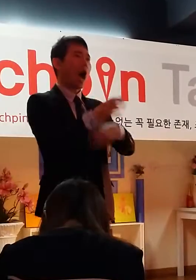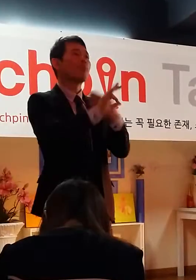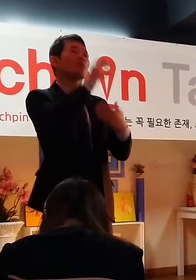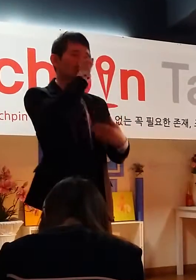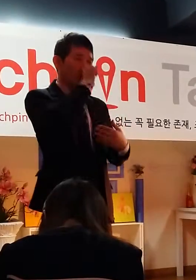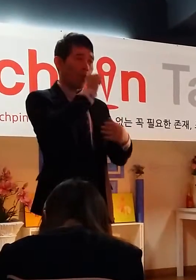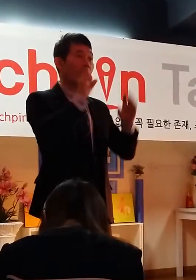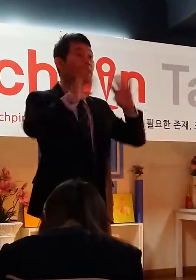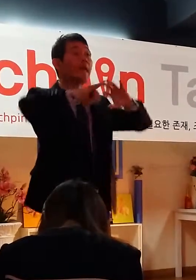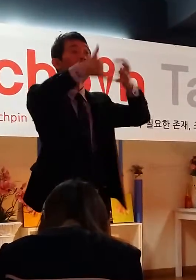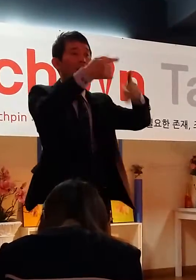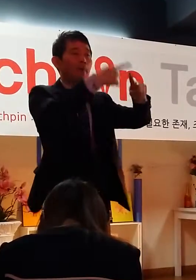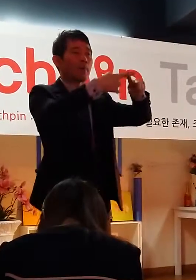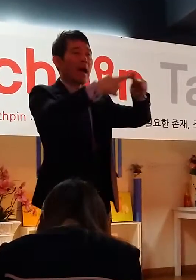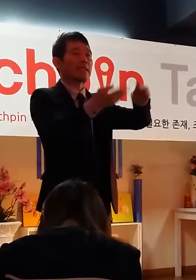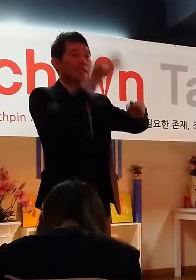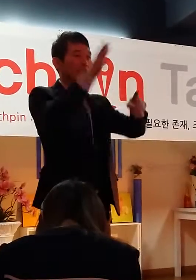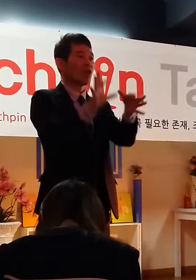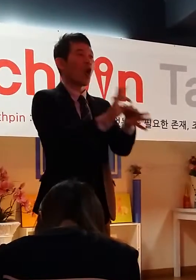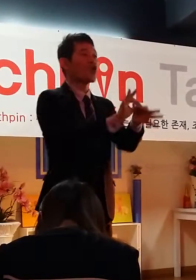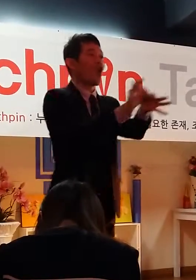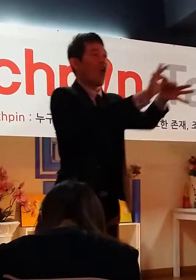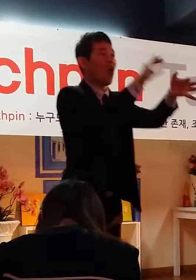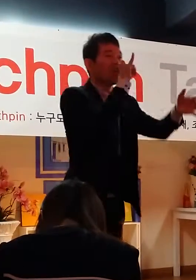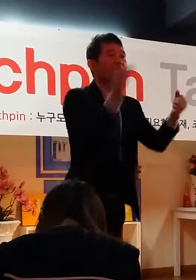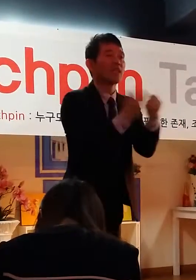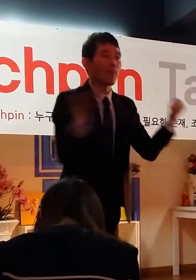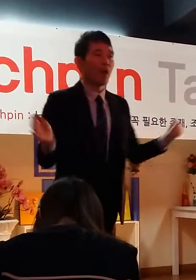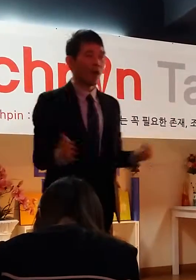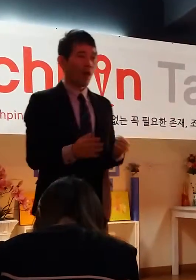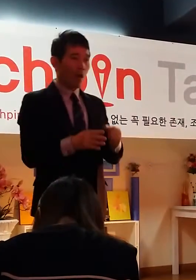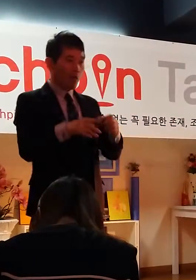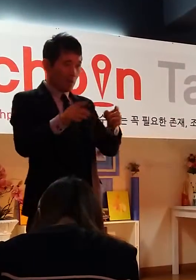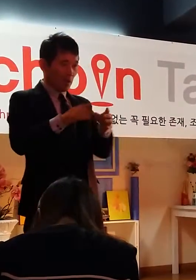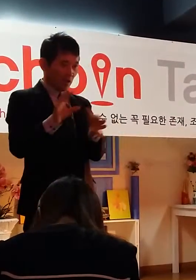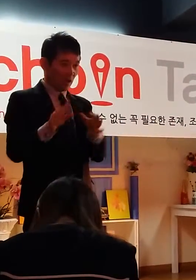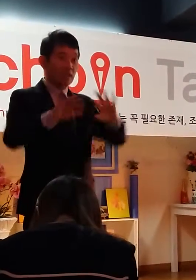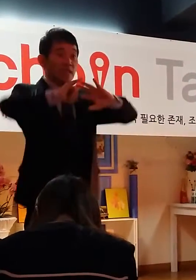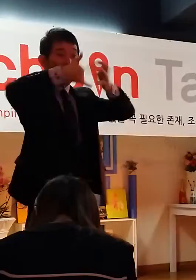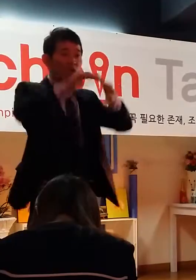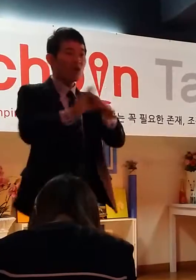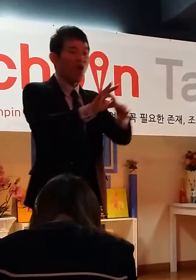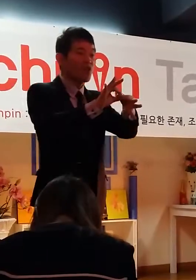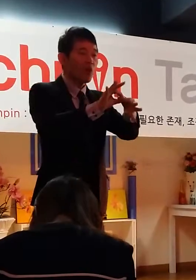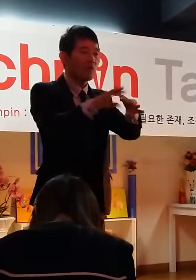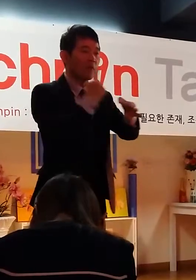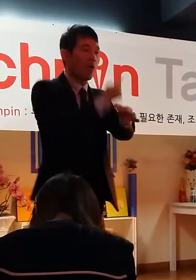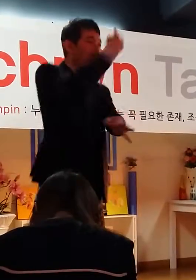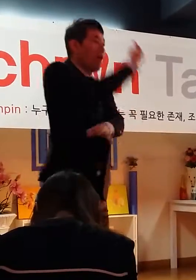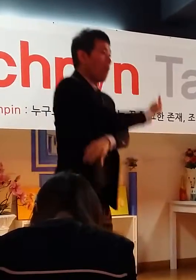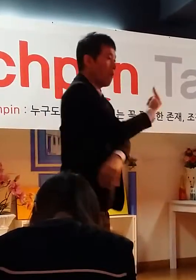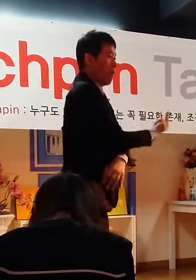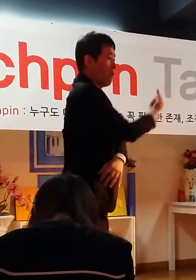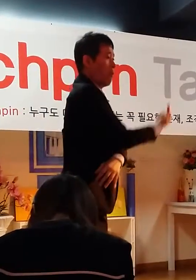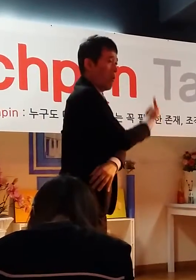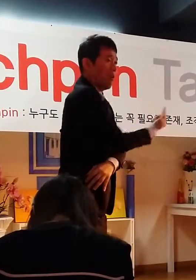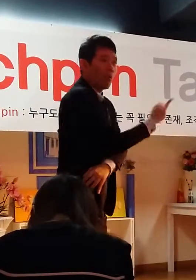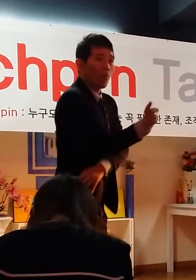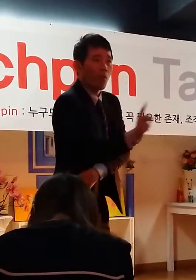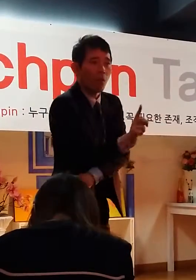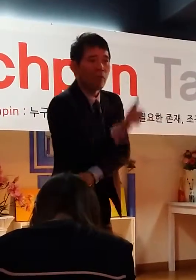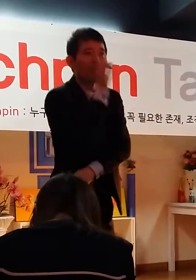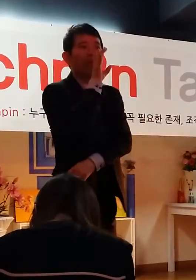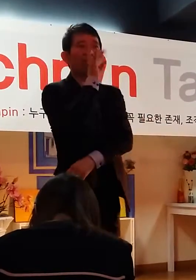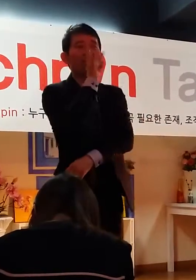있어요. 이 주류를 모르면 카톡은 벗어나면 대한민국 벗어나면 아무도 쓰는 사람도 없어요. 트위터는 내가 유명하지 않으면 지금 들어봐